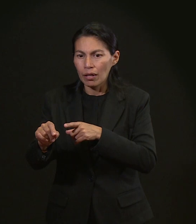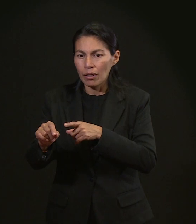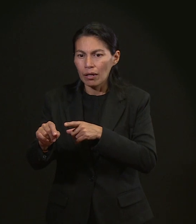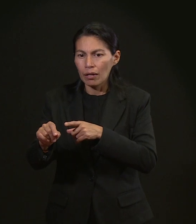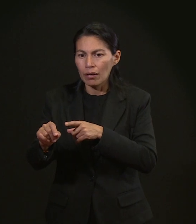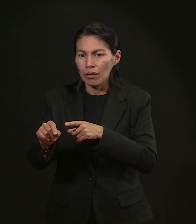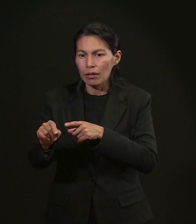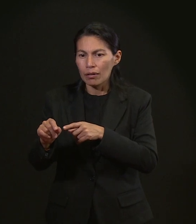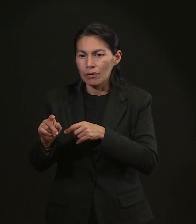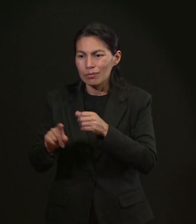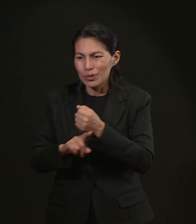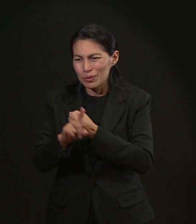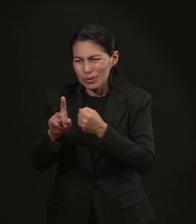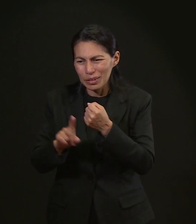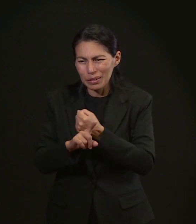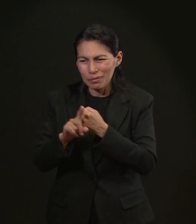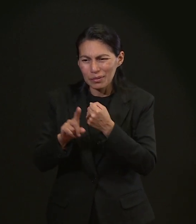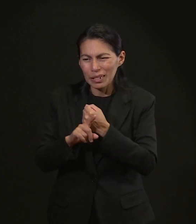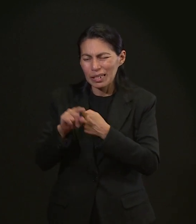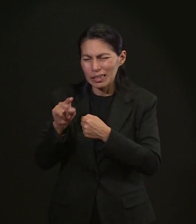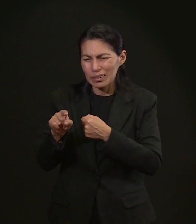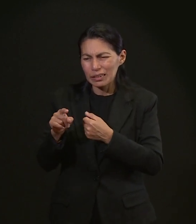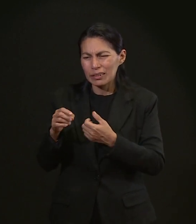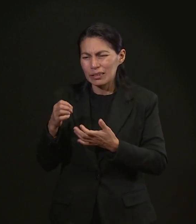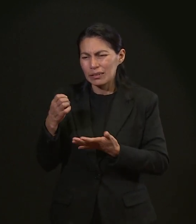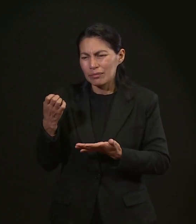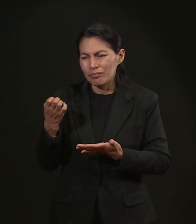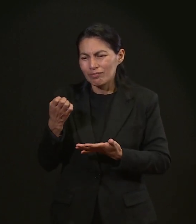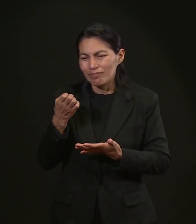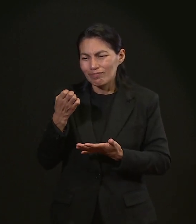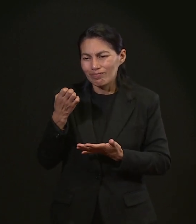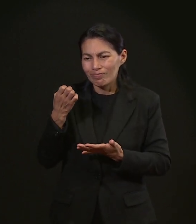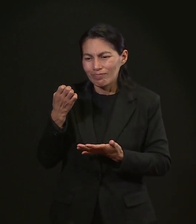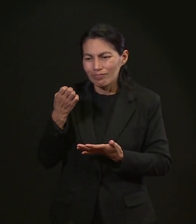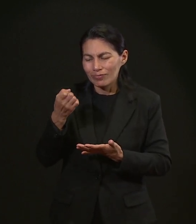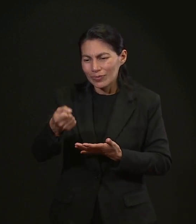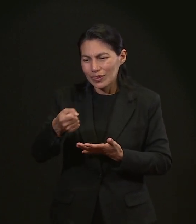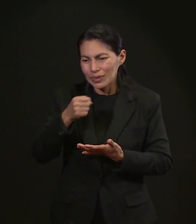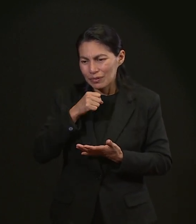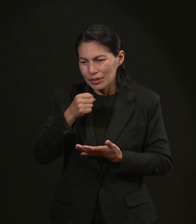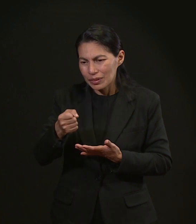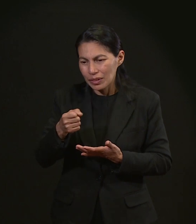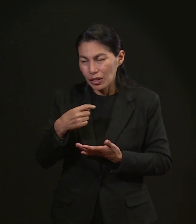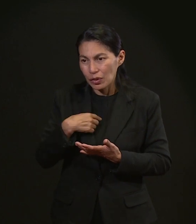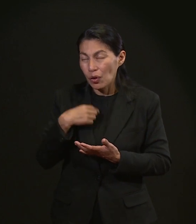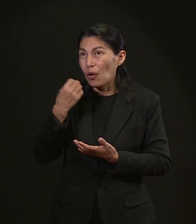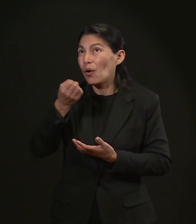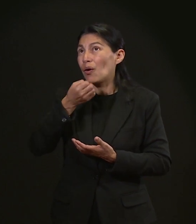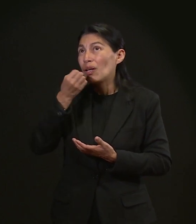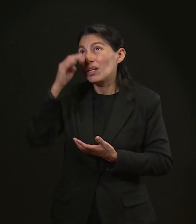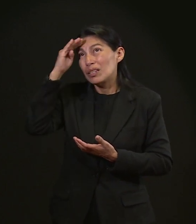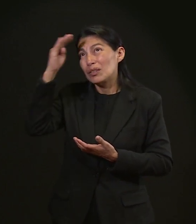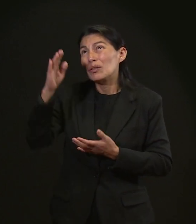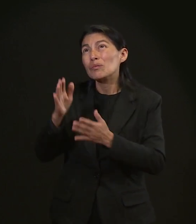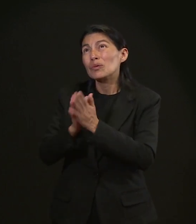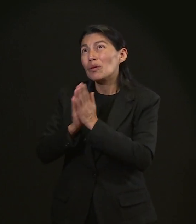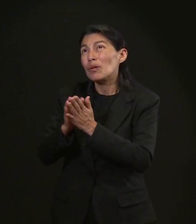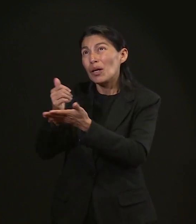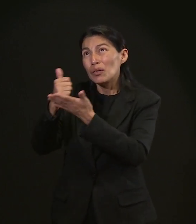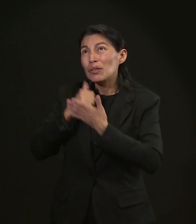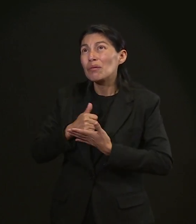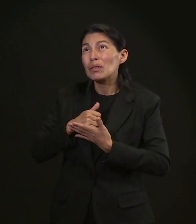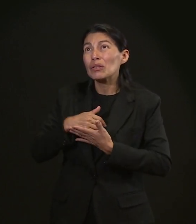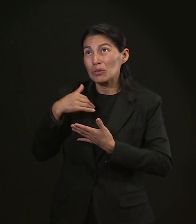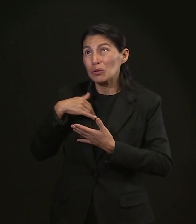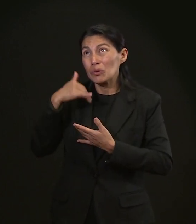sucedió pasó una situación incómoda en esa entrevista tan incómoda que yo ahora inmediatamente dije